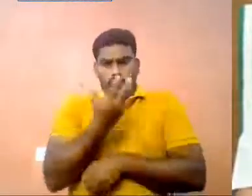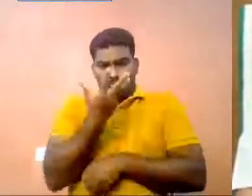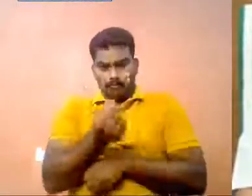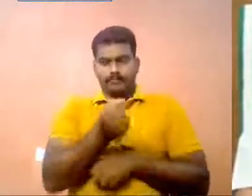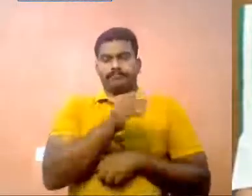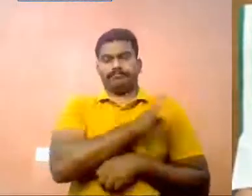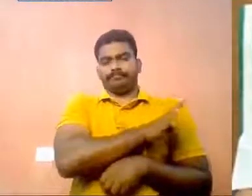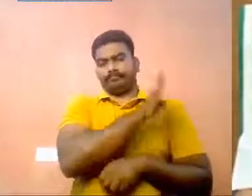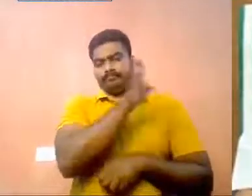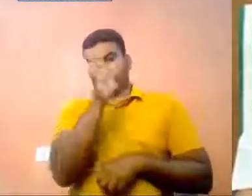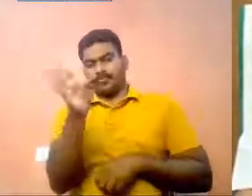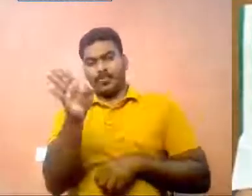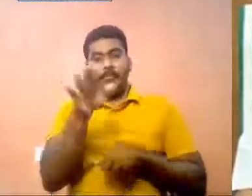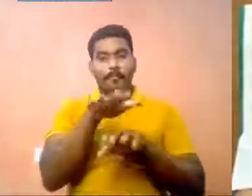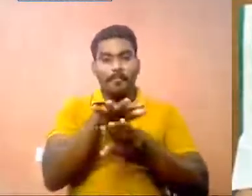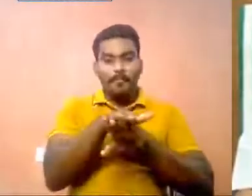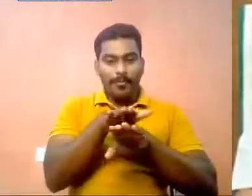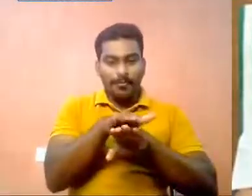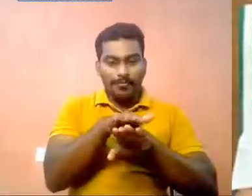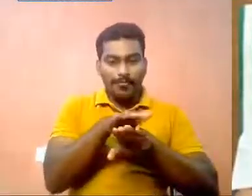സംസ്ഥാനത്തെ മംഗലാപുരം